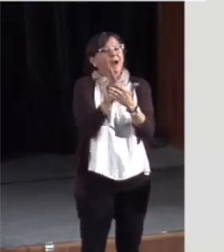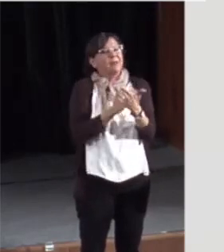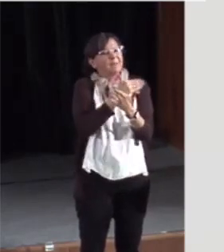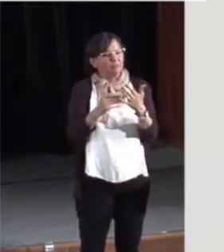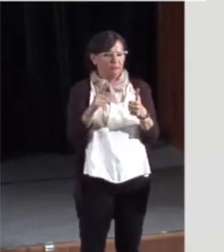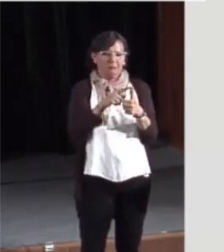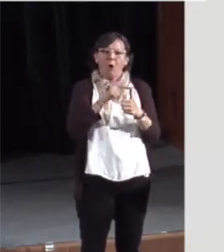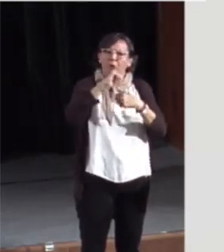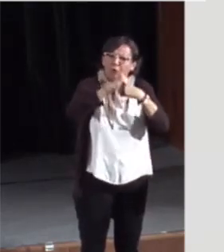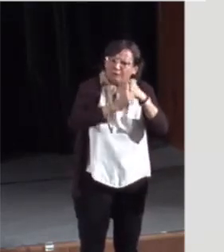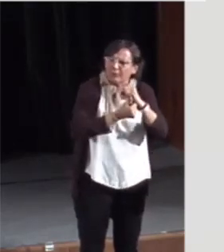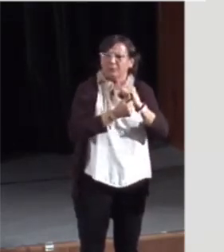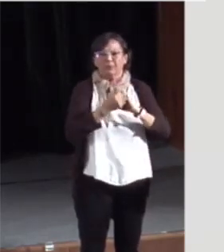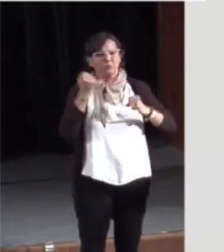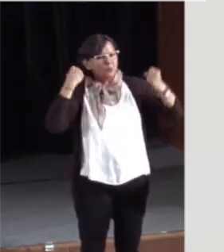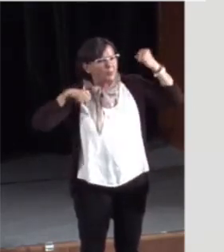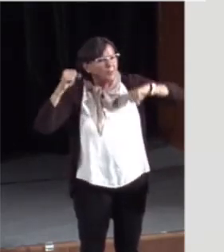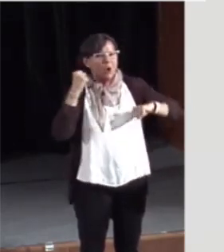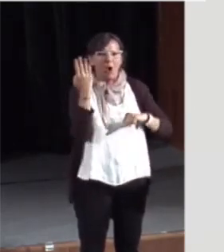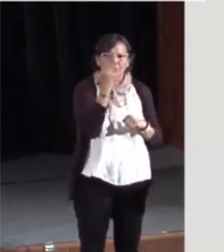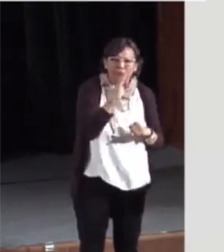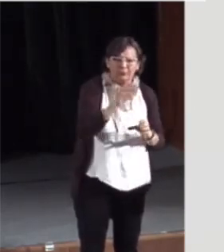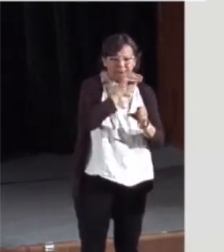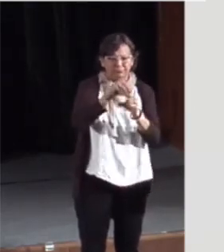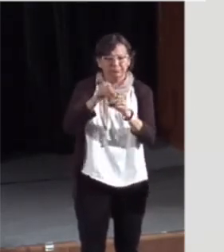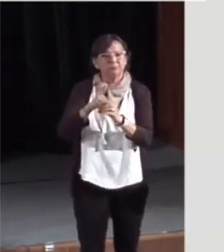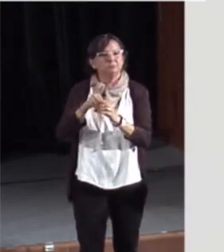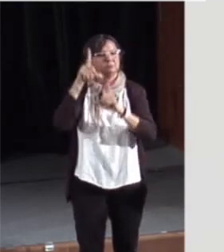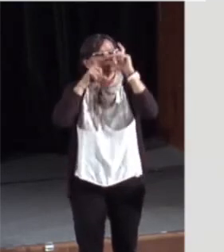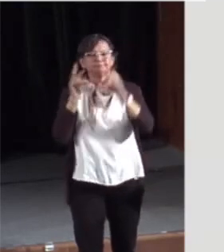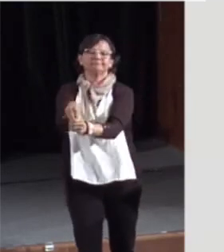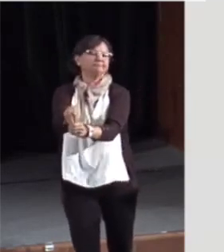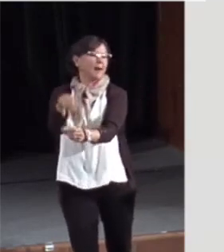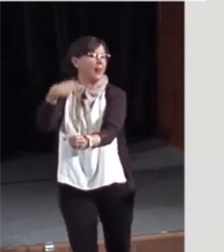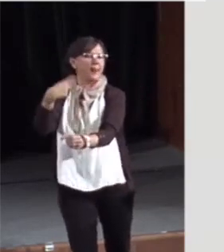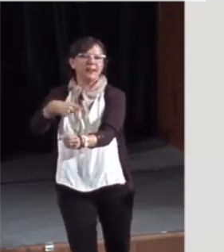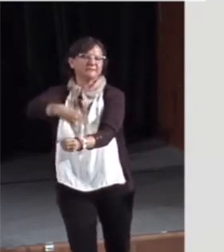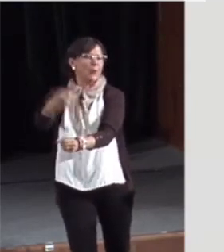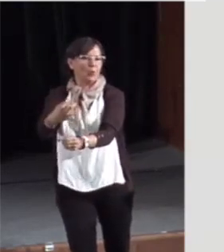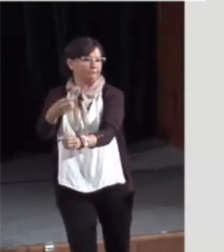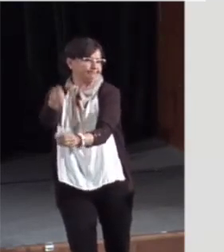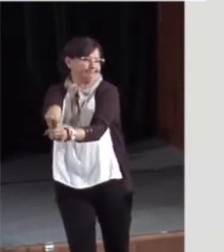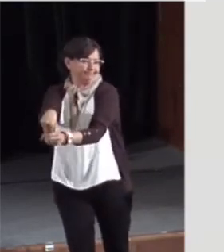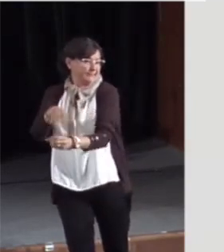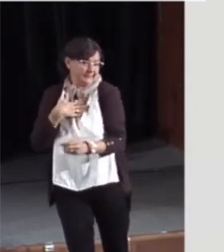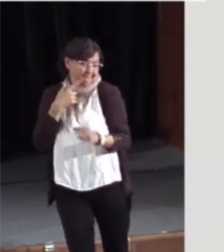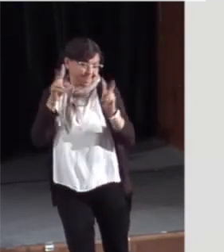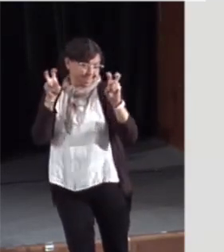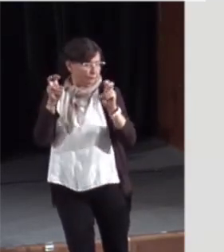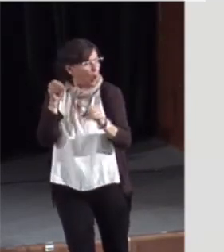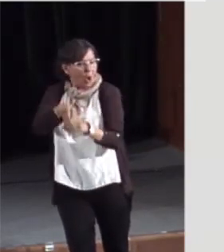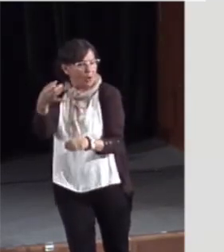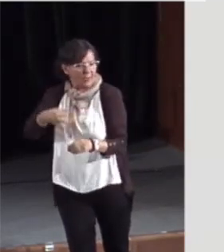un componente vocal hablado, la misma configuración, orientación, movimiento